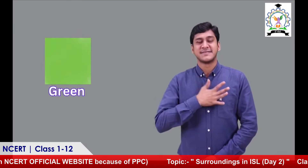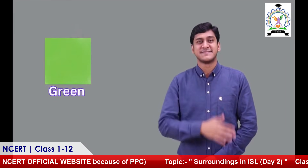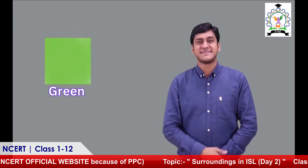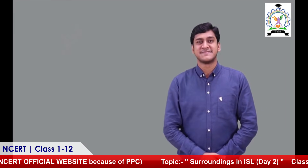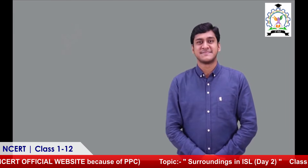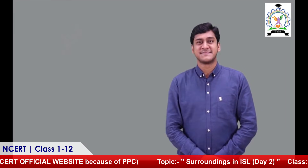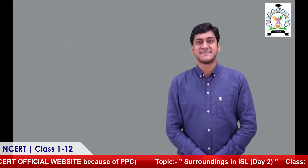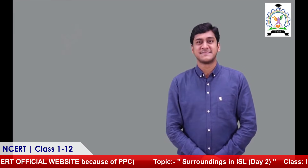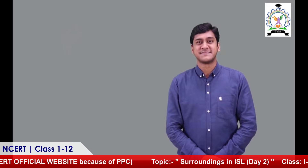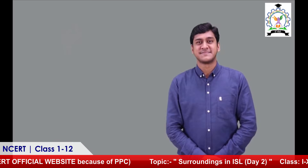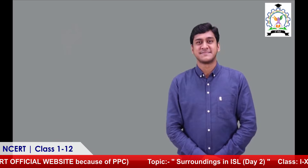हरा,